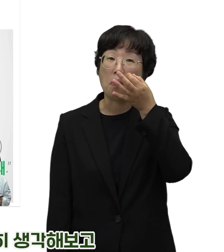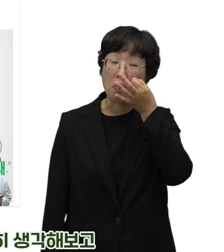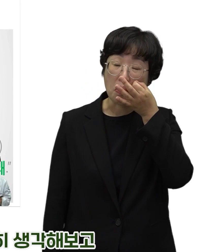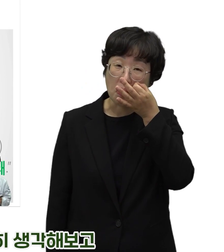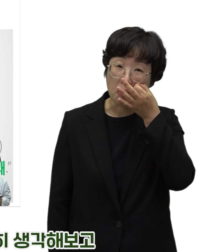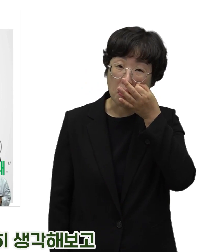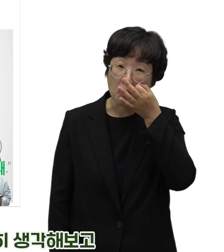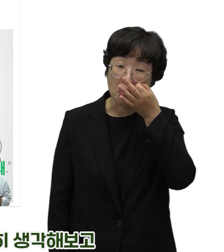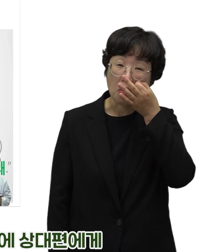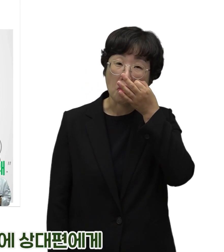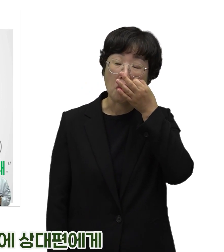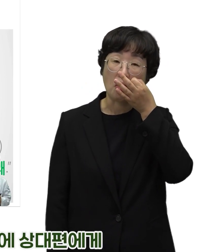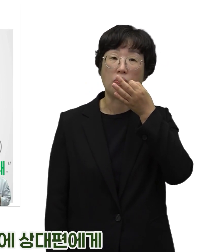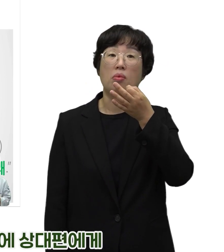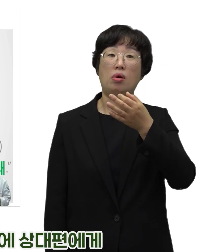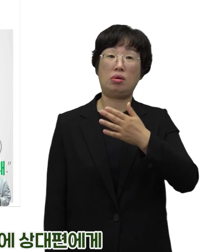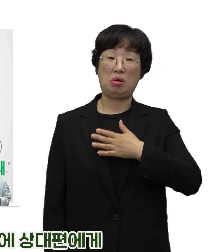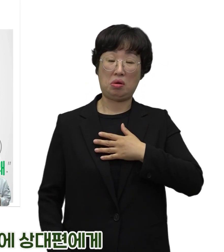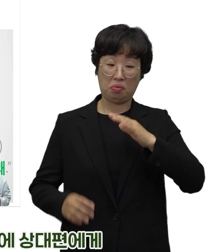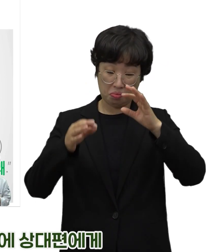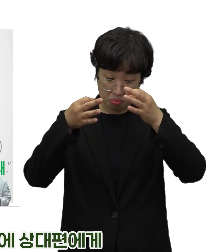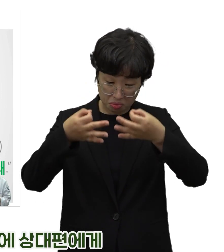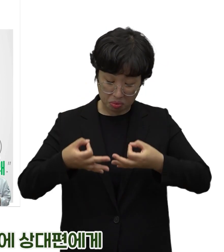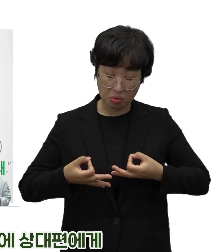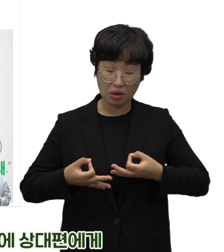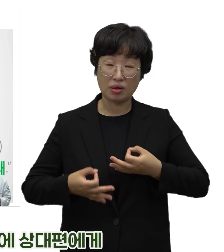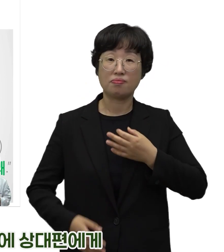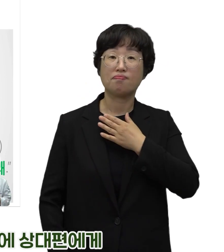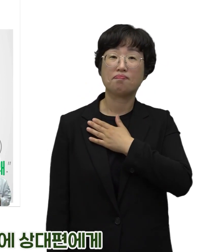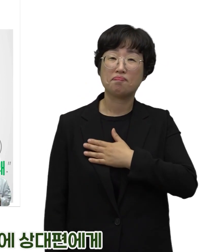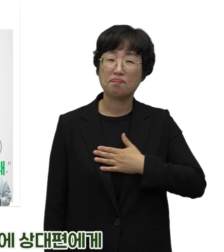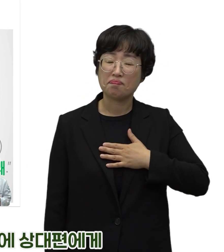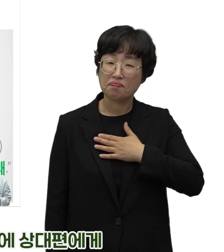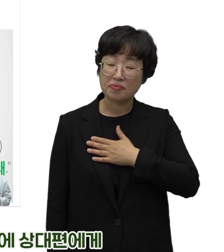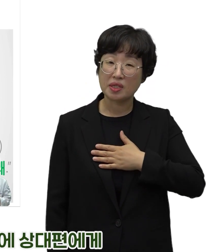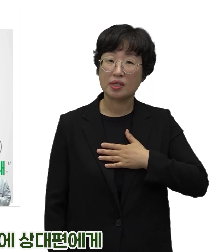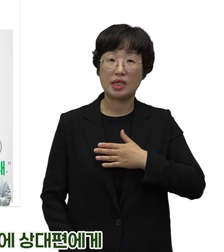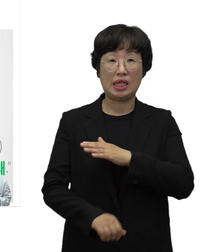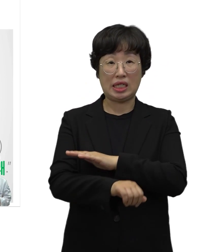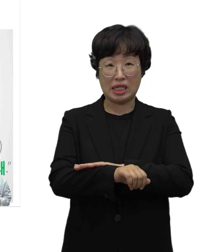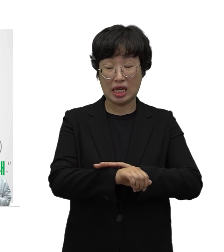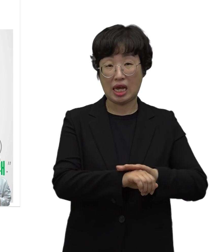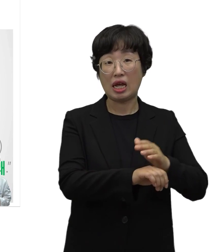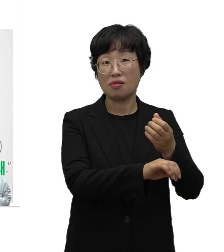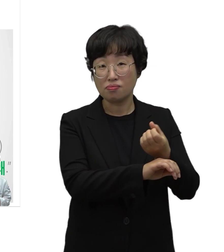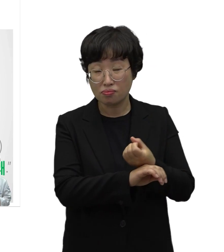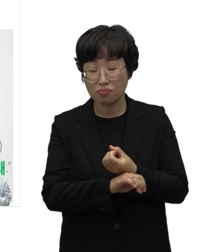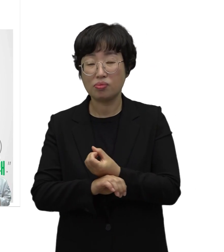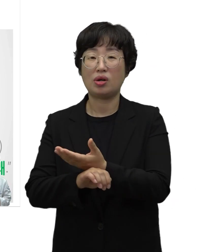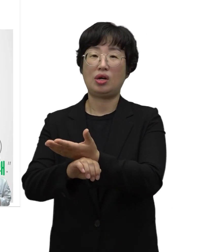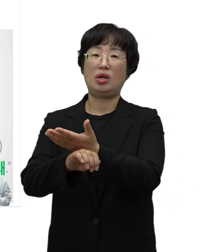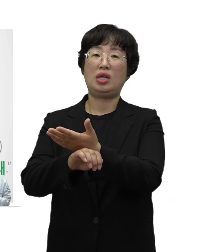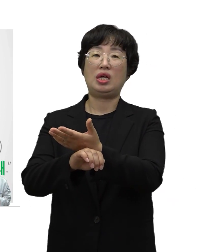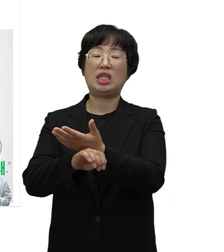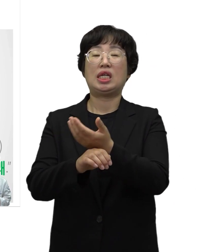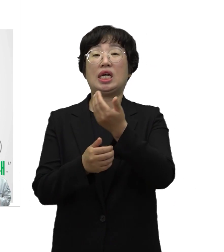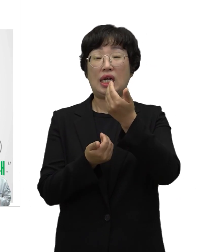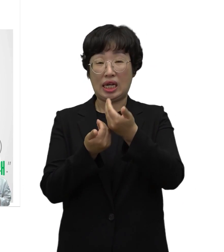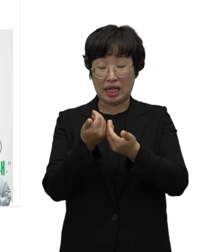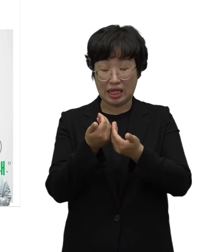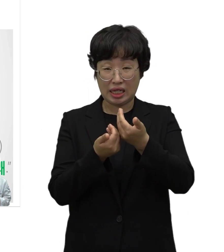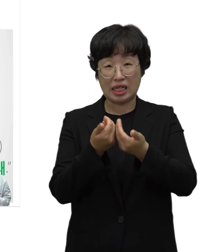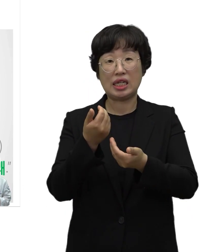면밀히 생각해보고 그때의 나의 감정을 살펴보고 그 다음에 상대편에게 나의 바람을 잘